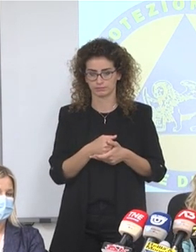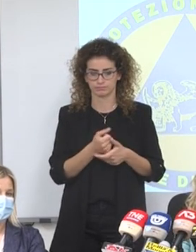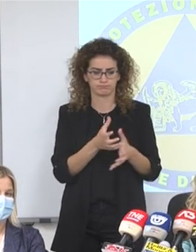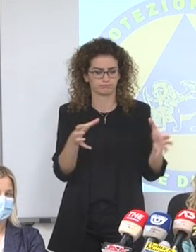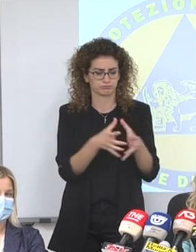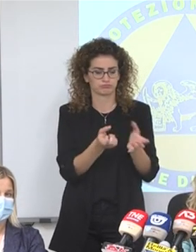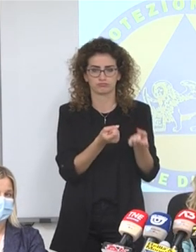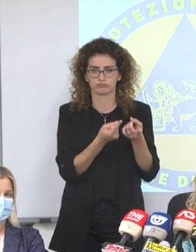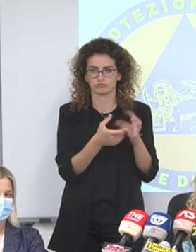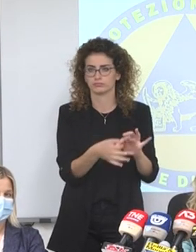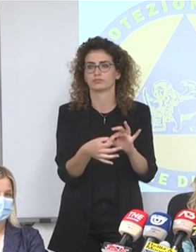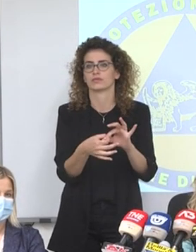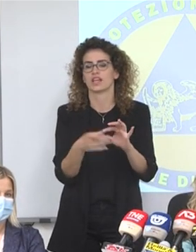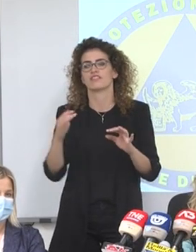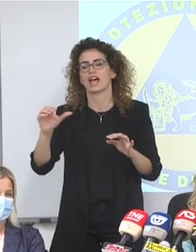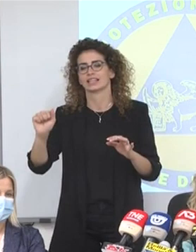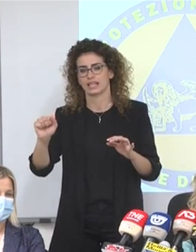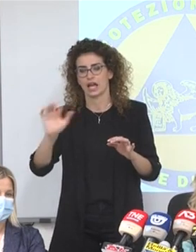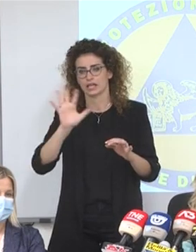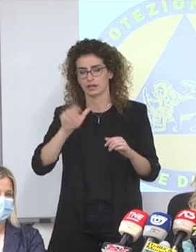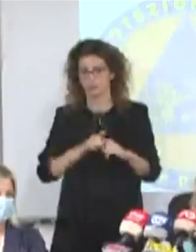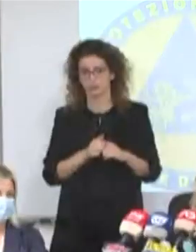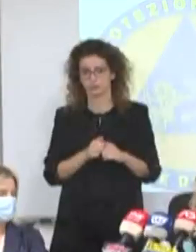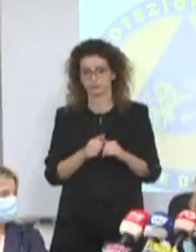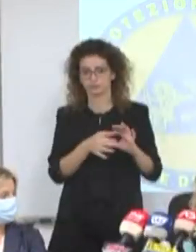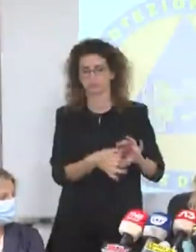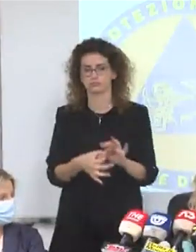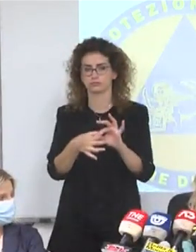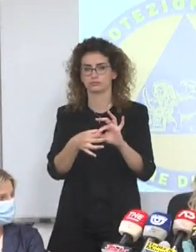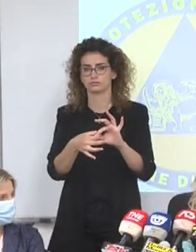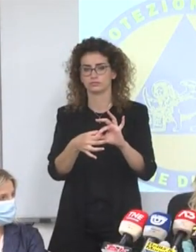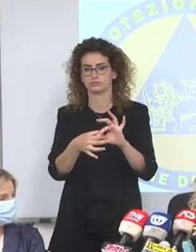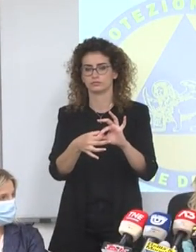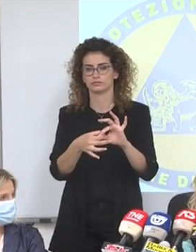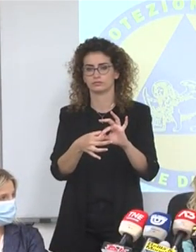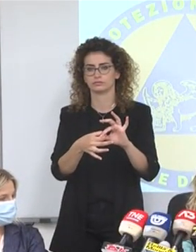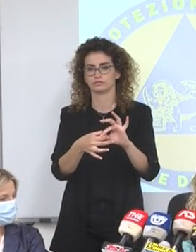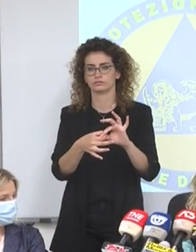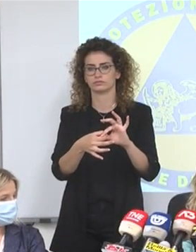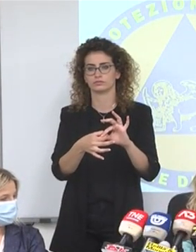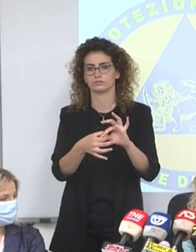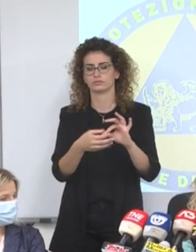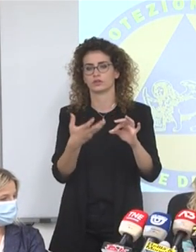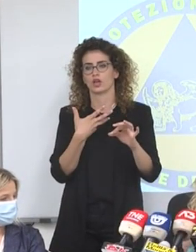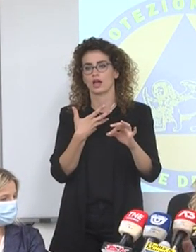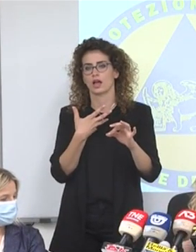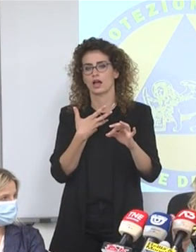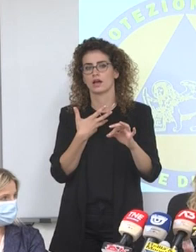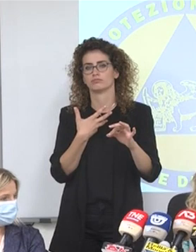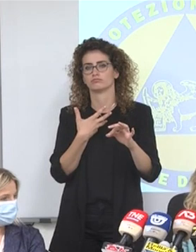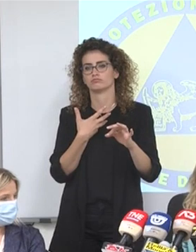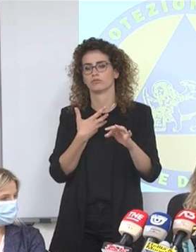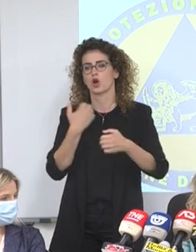legati soprattutto in Finlandia, per esempio, al fatto che ci sono state delle manifestazioni